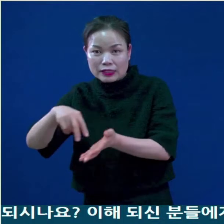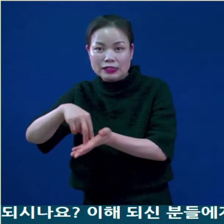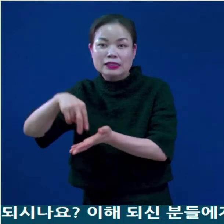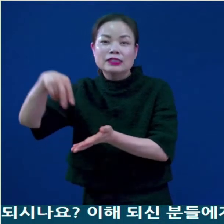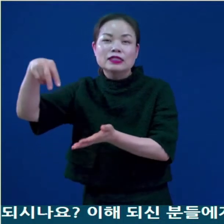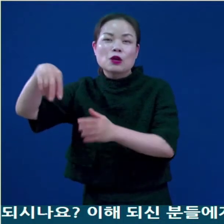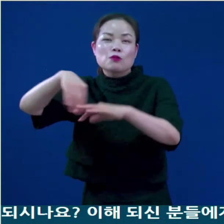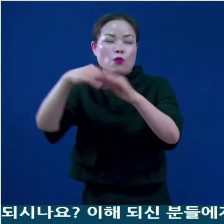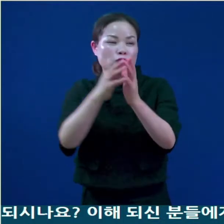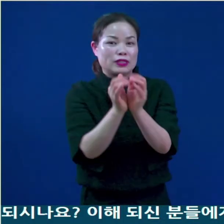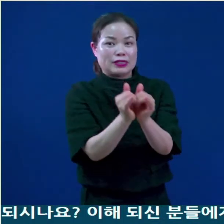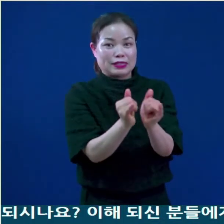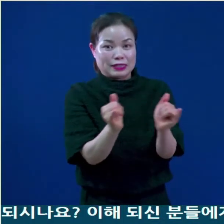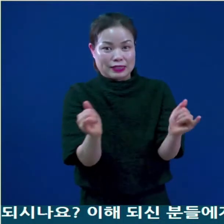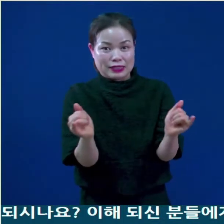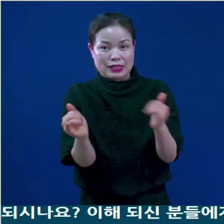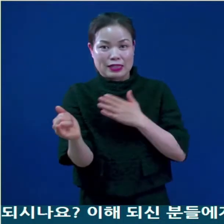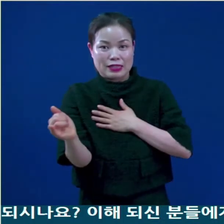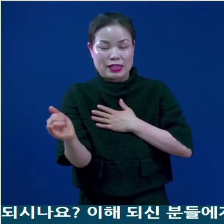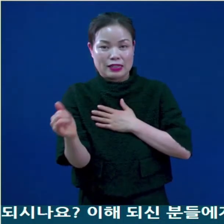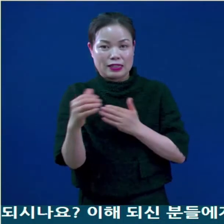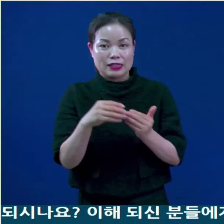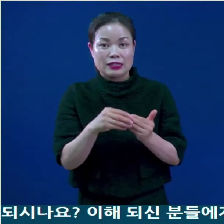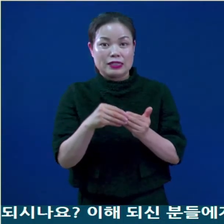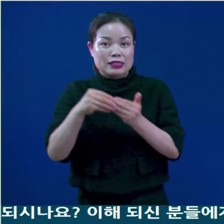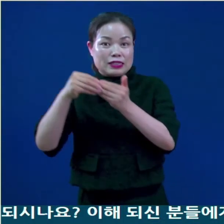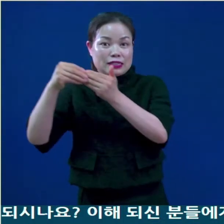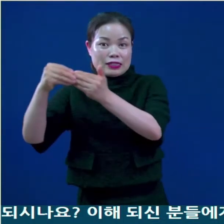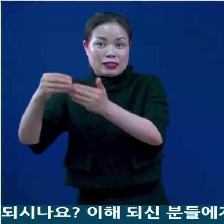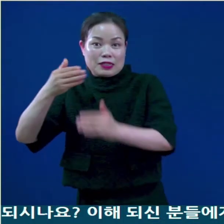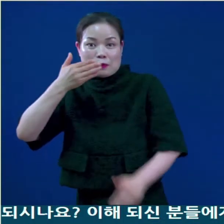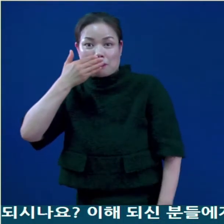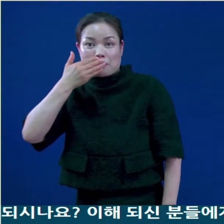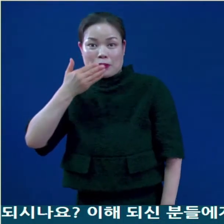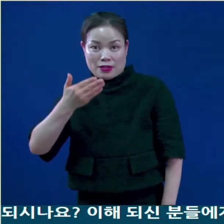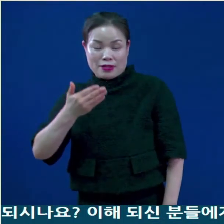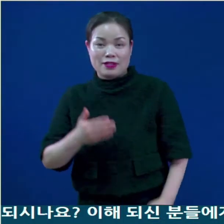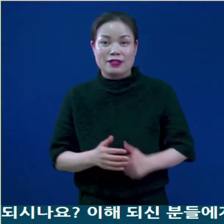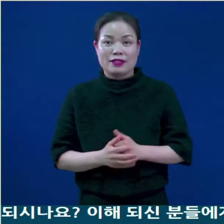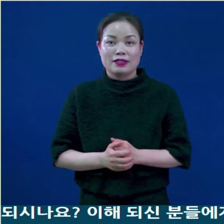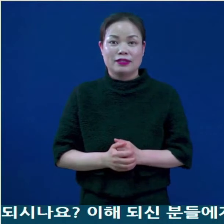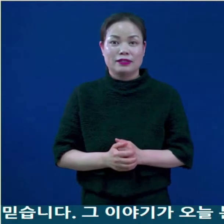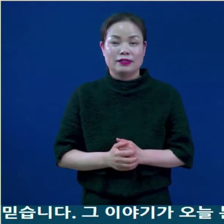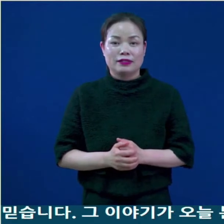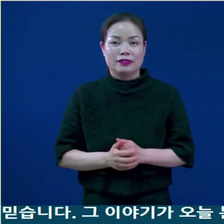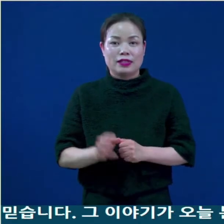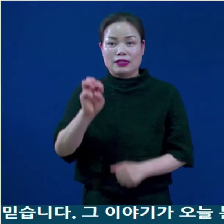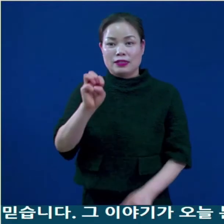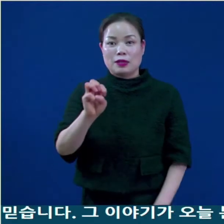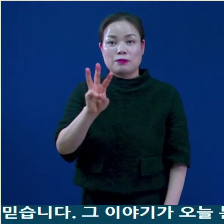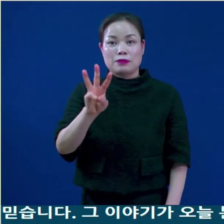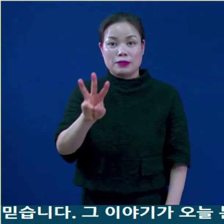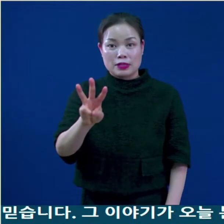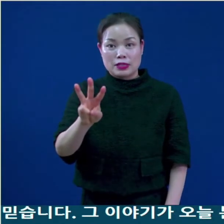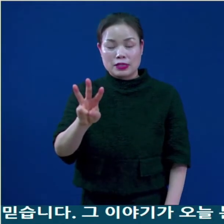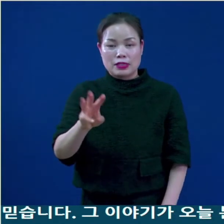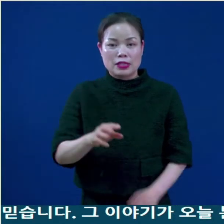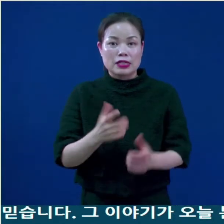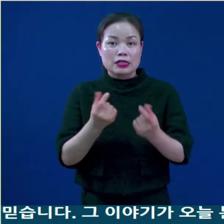들리면 모든 사람을 내게로 이끌겠노라 하시니. 33절